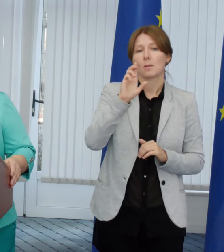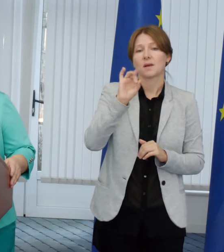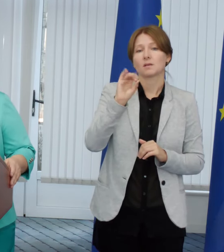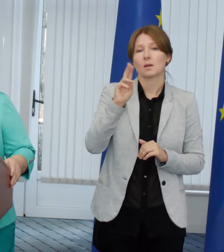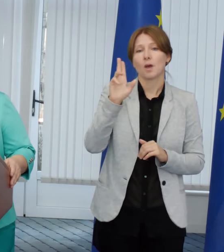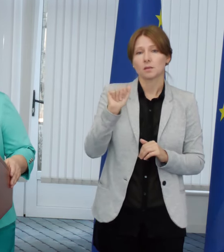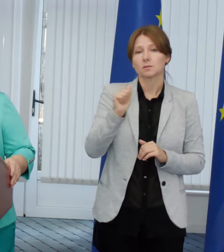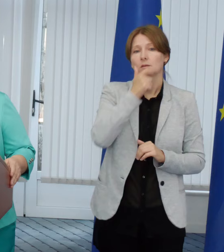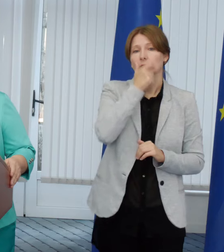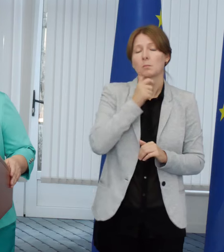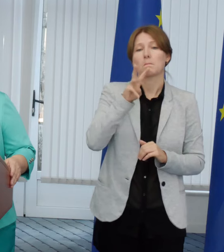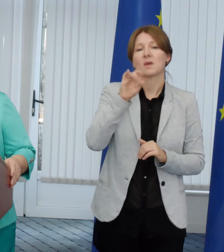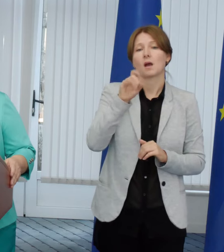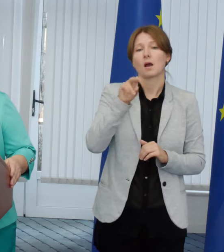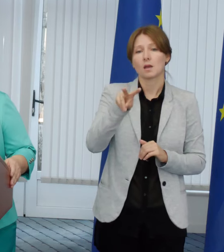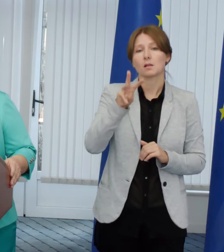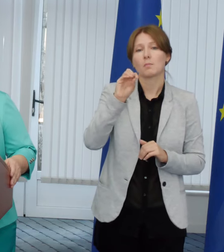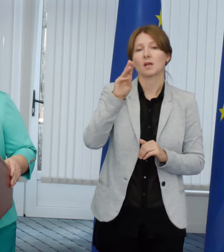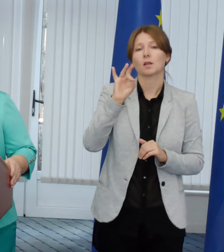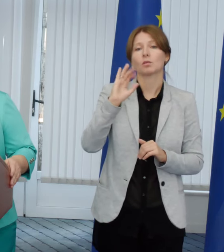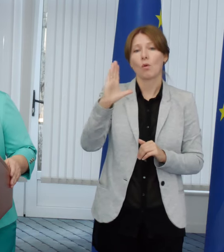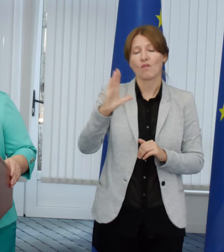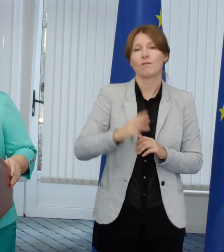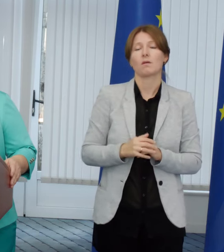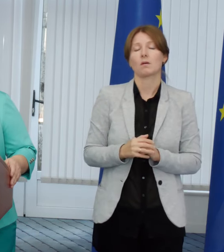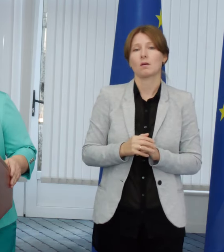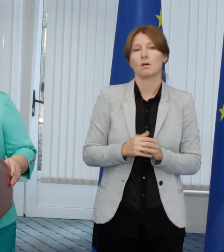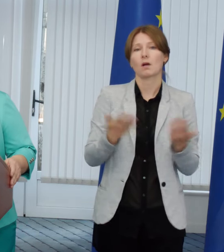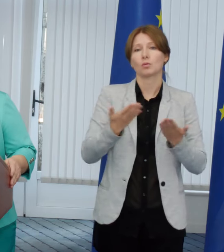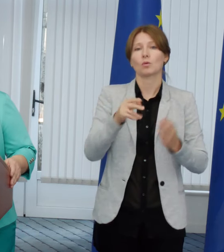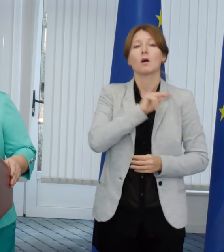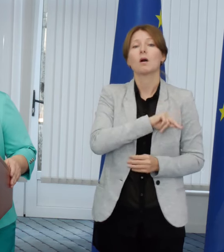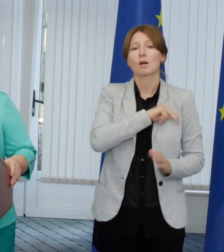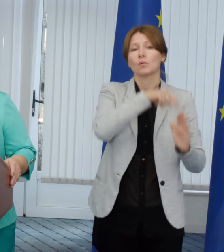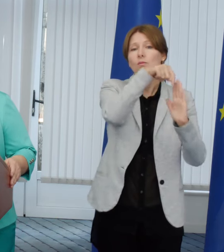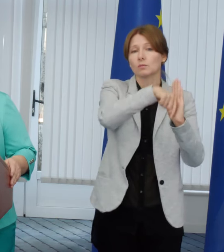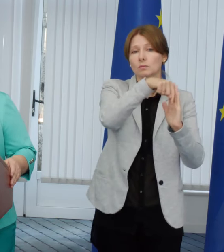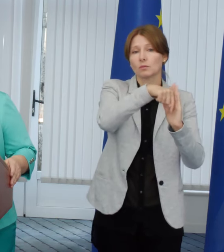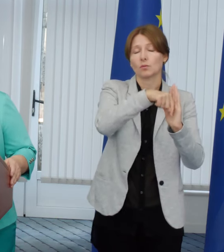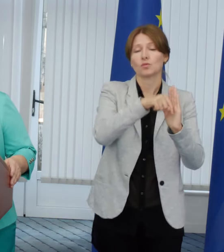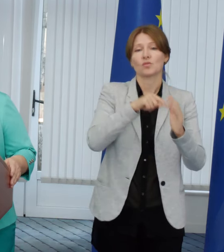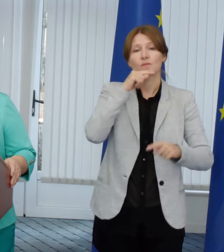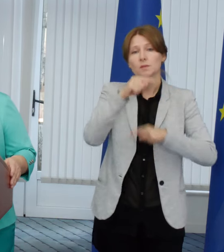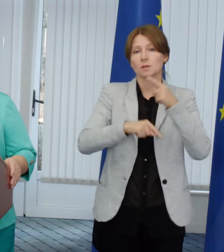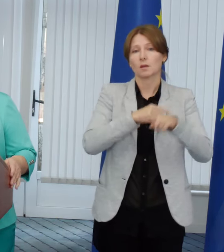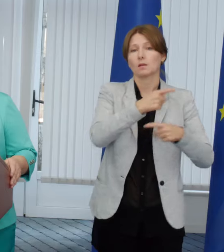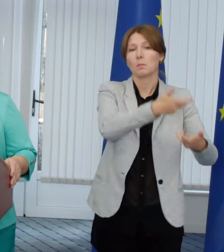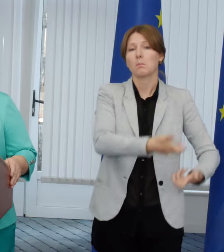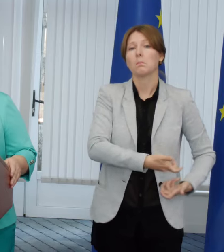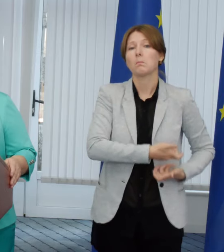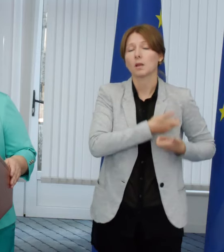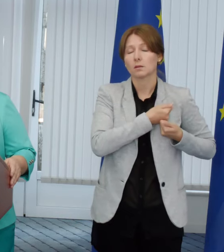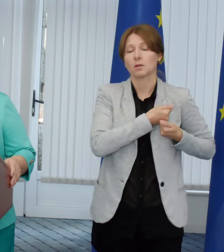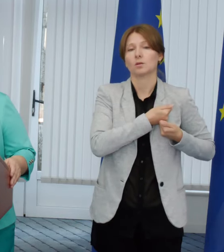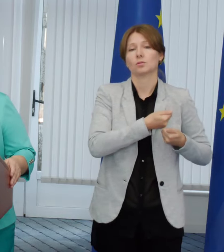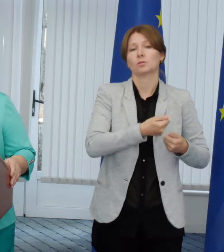în persoana domnului Mihail Martinov, care tot timpul am simțit umărul dumnealor, ne